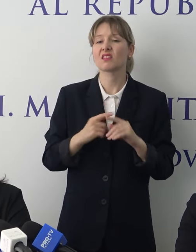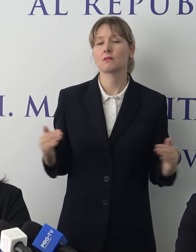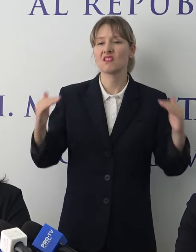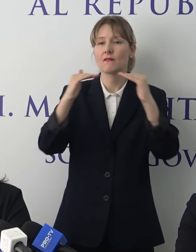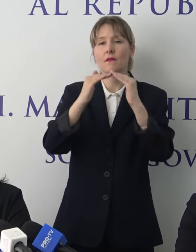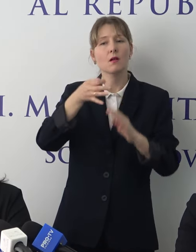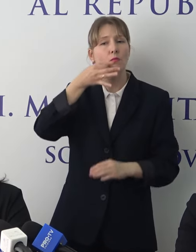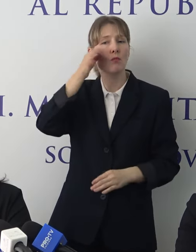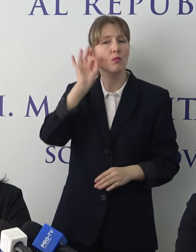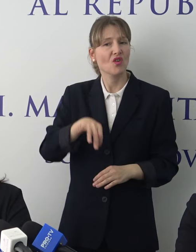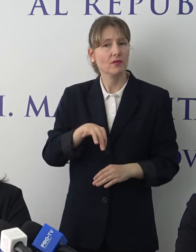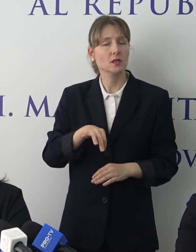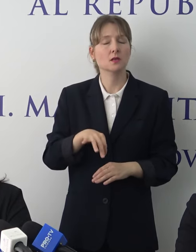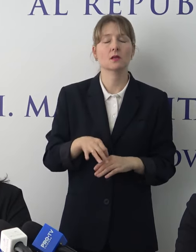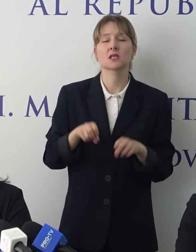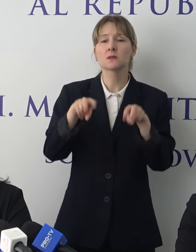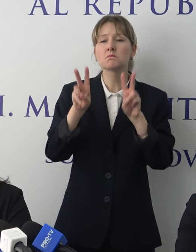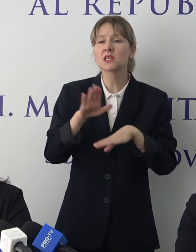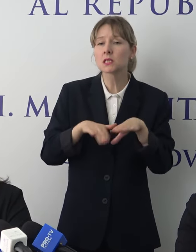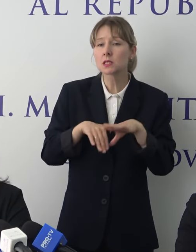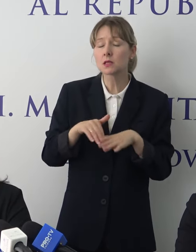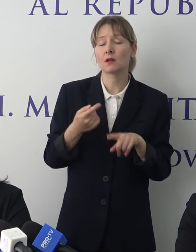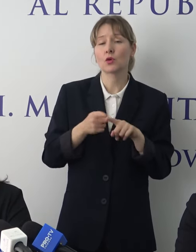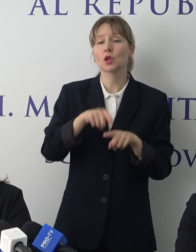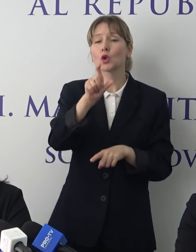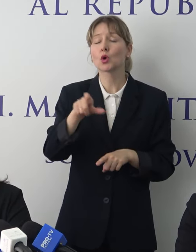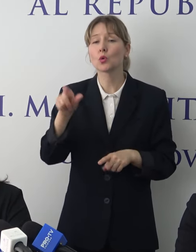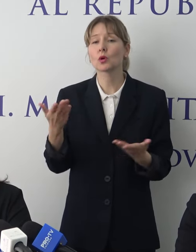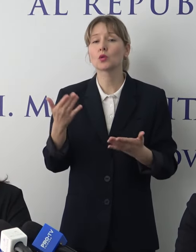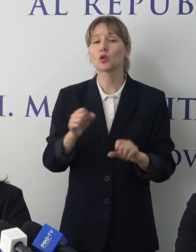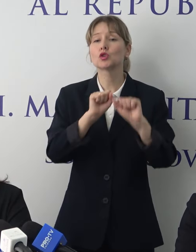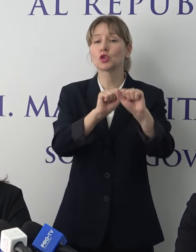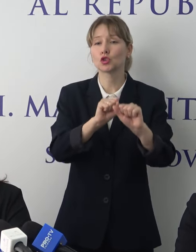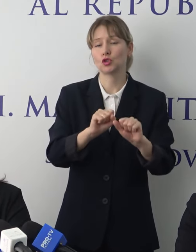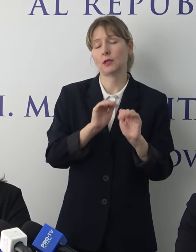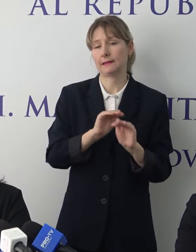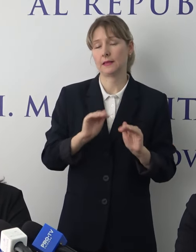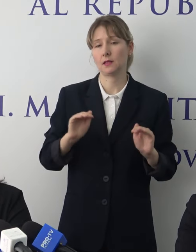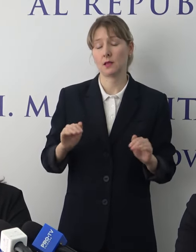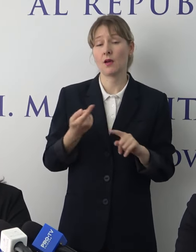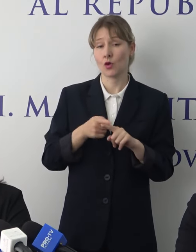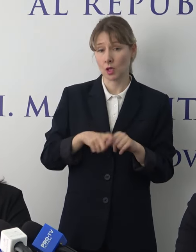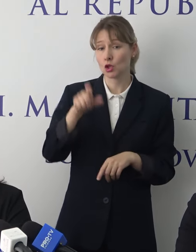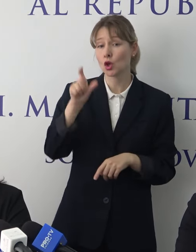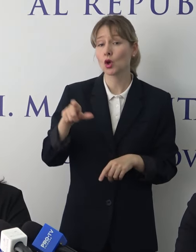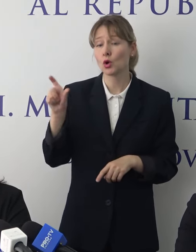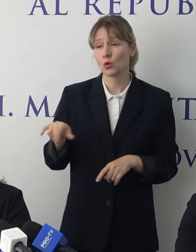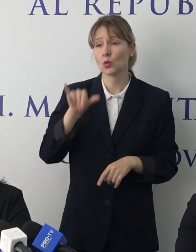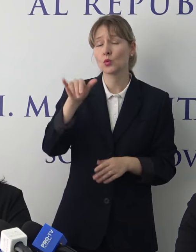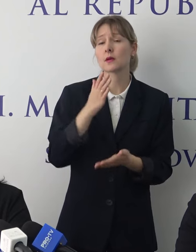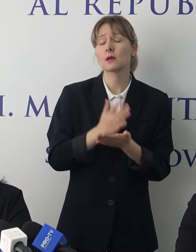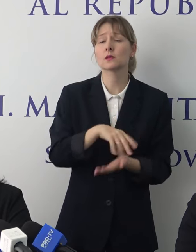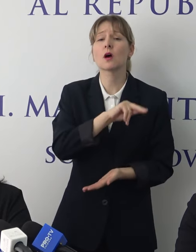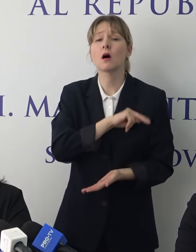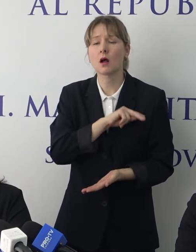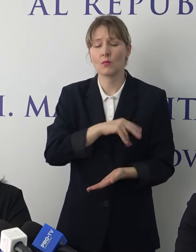profesioniști specializat care sunt acești specialiști în protecția copilului. Aceste persoane dețin o combinație